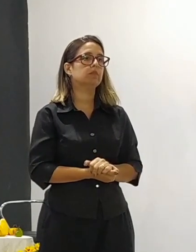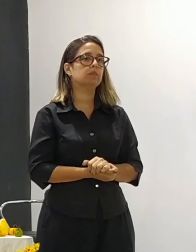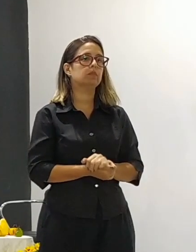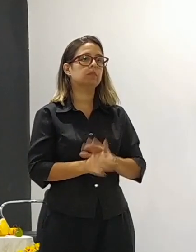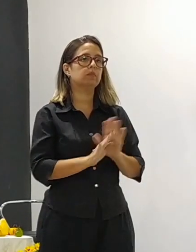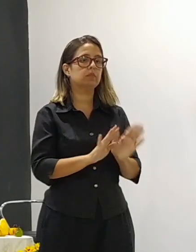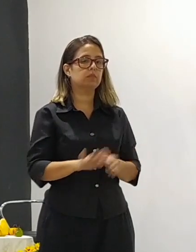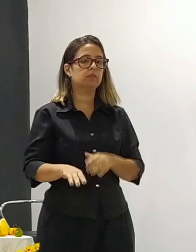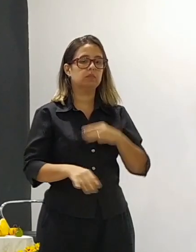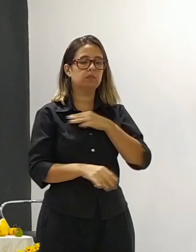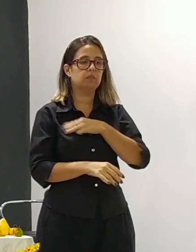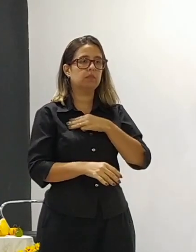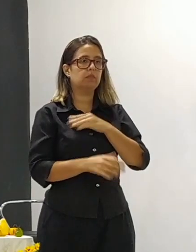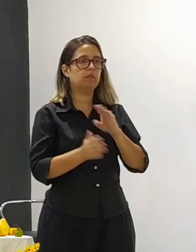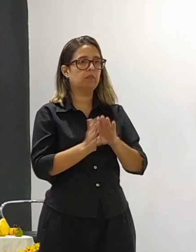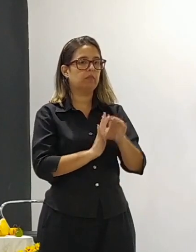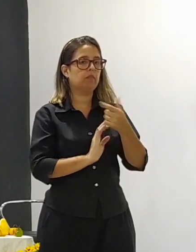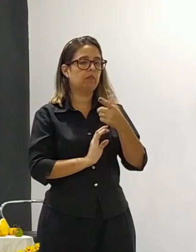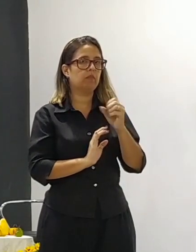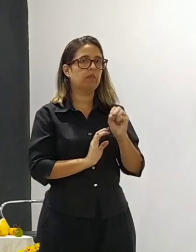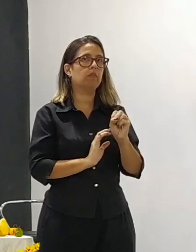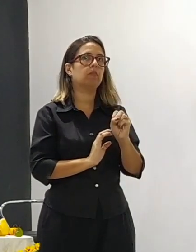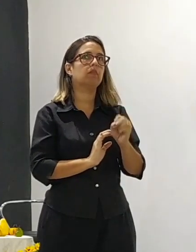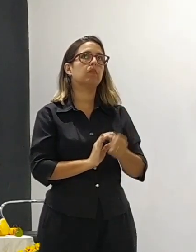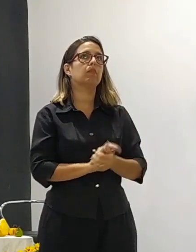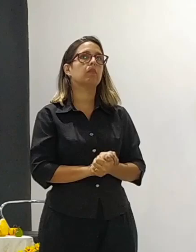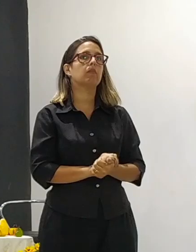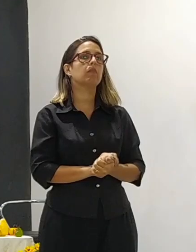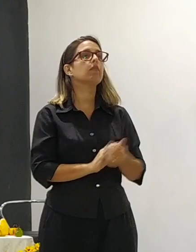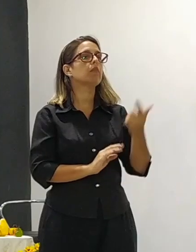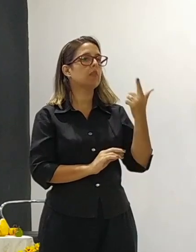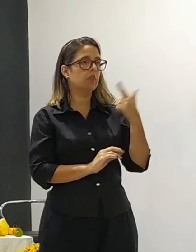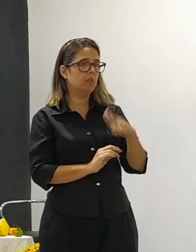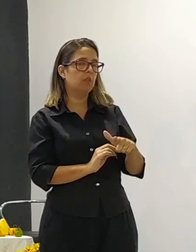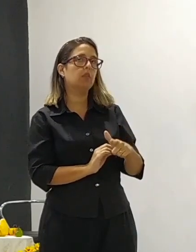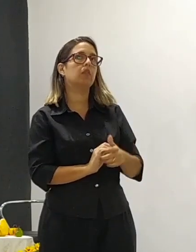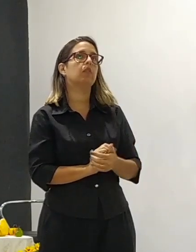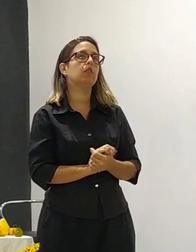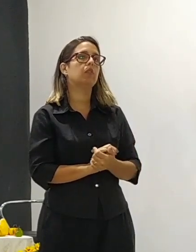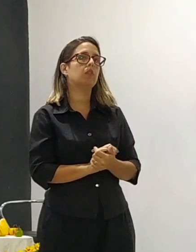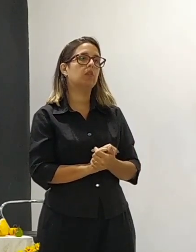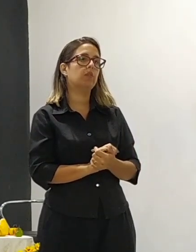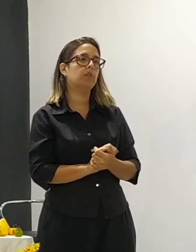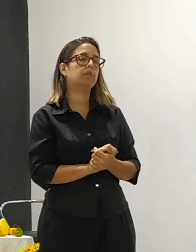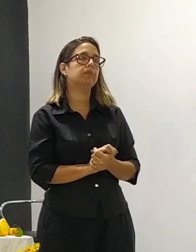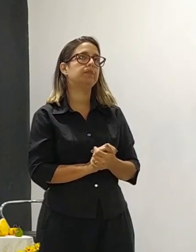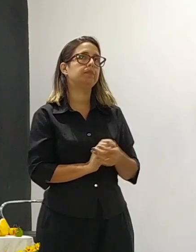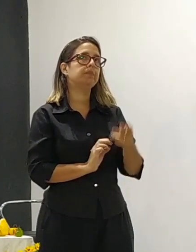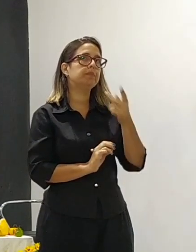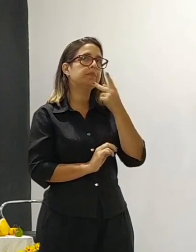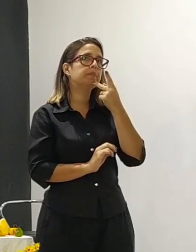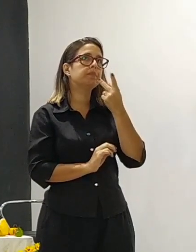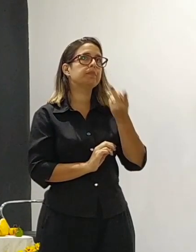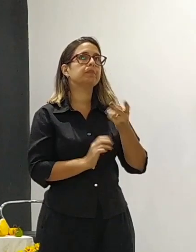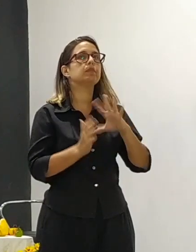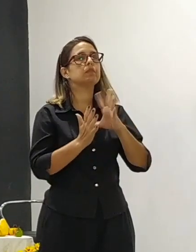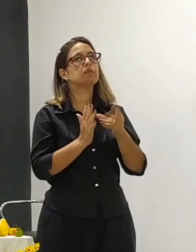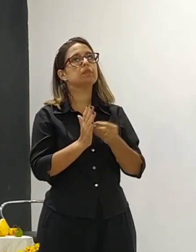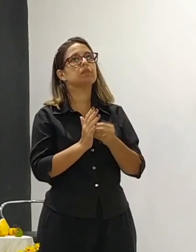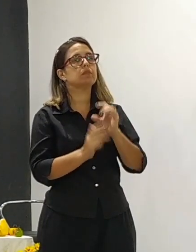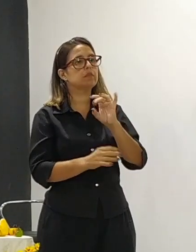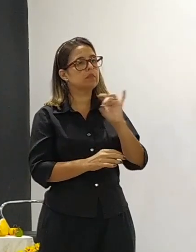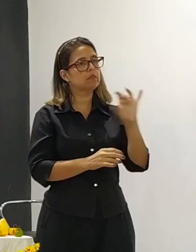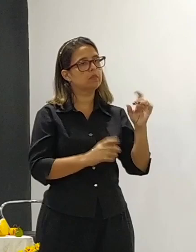Mateus capítulo 28, mais uma vez Jesus enviando a igreja. Cada um